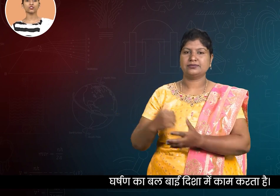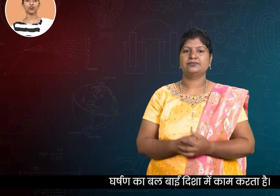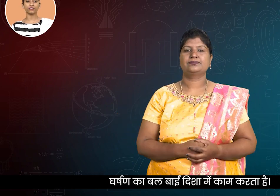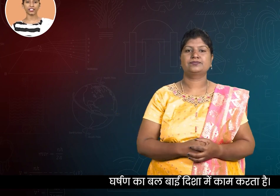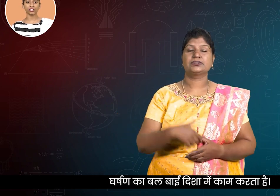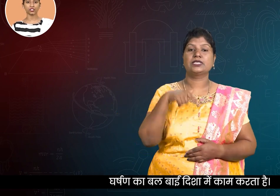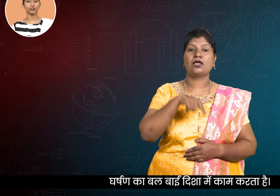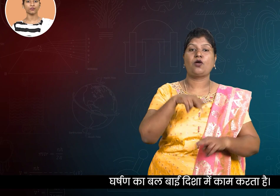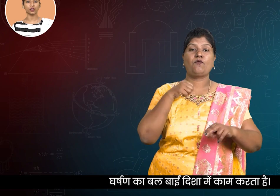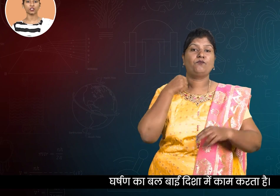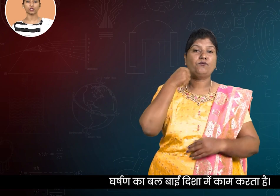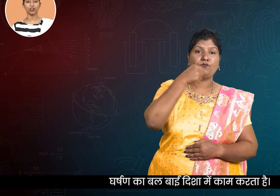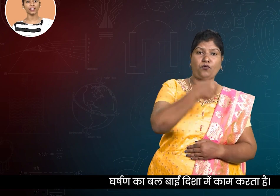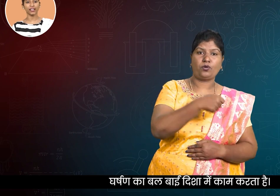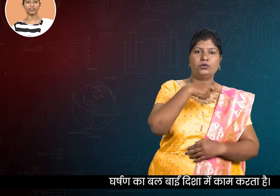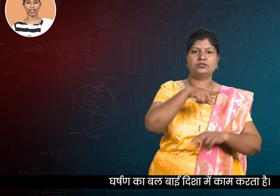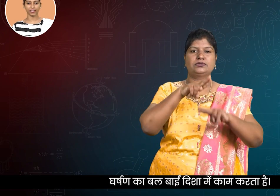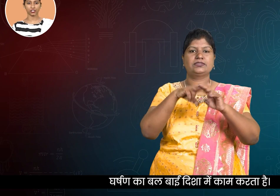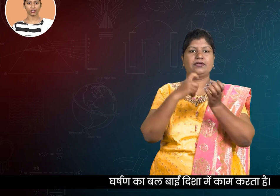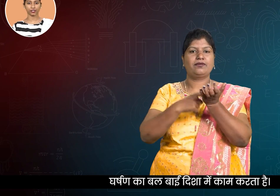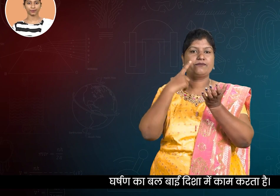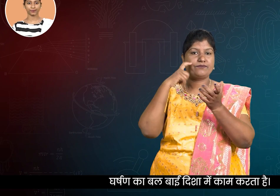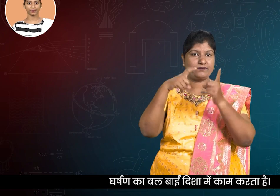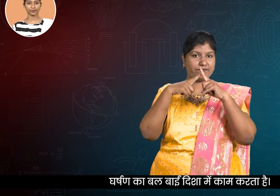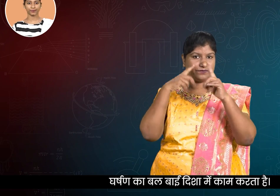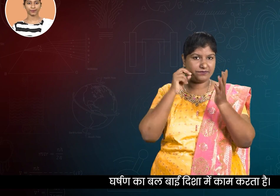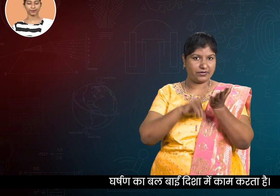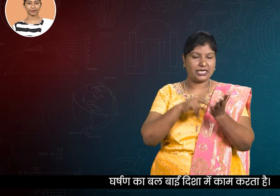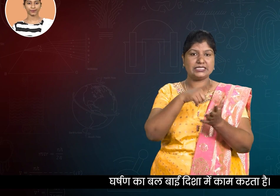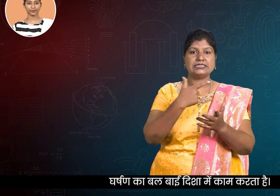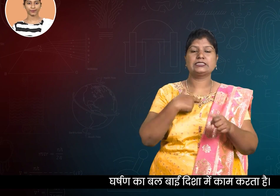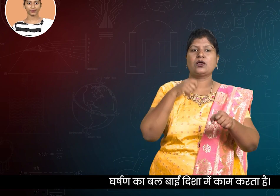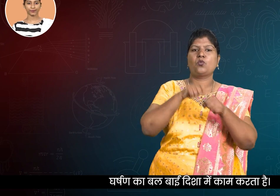घर्षण का बल बाई दिशा में काम करता है।